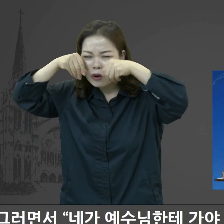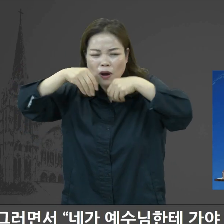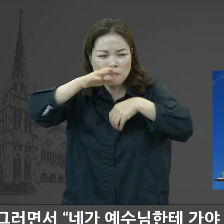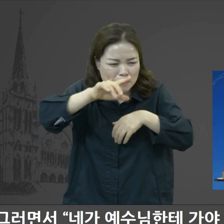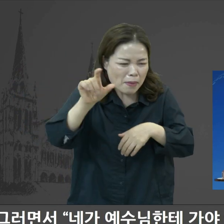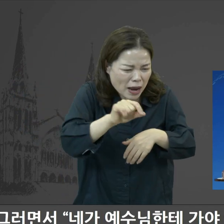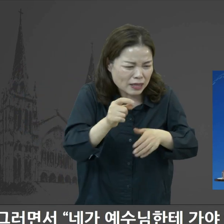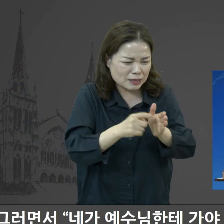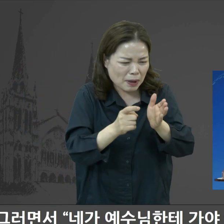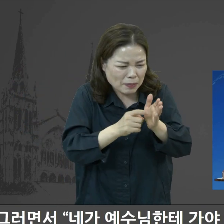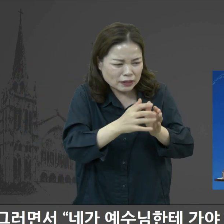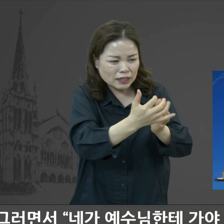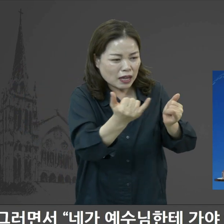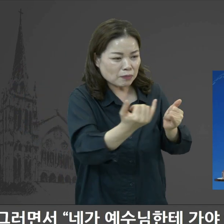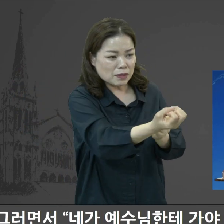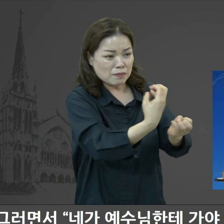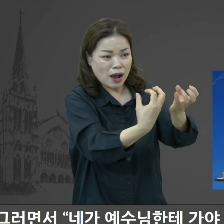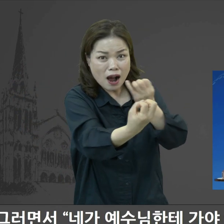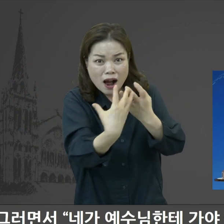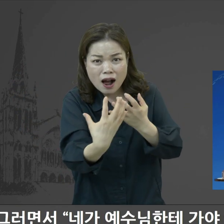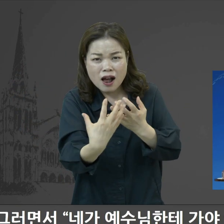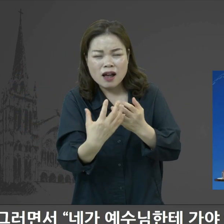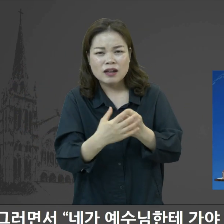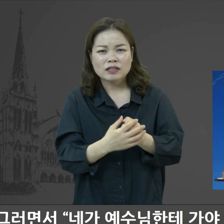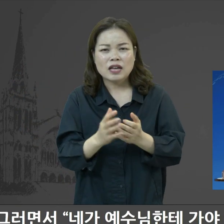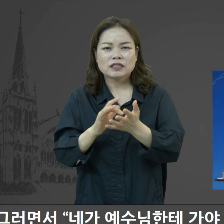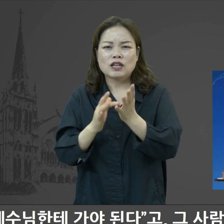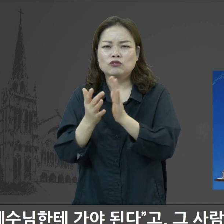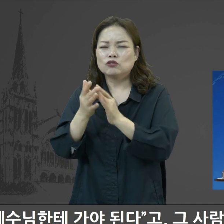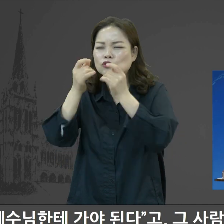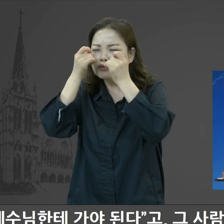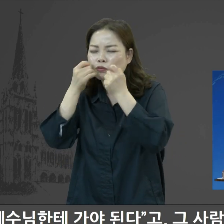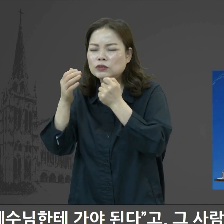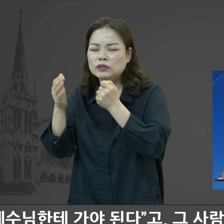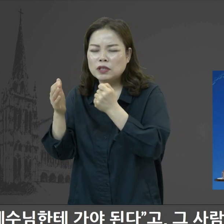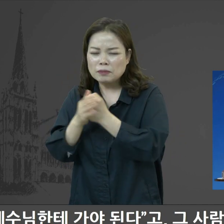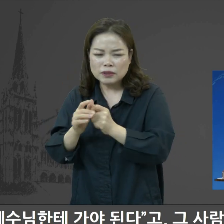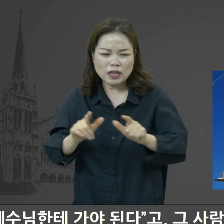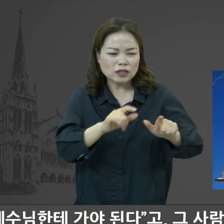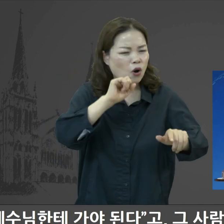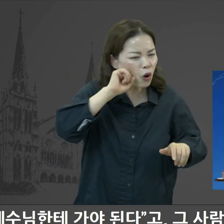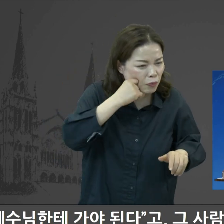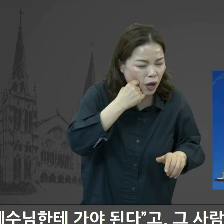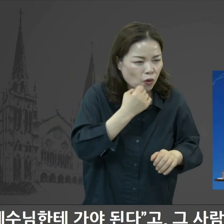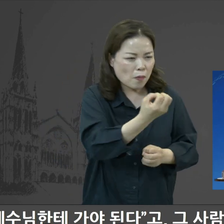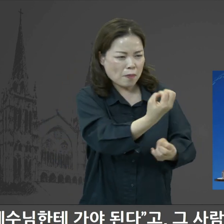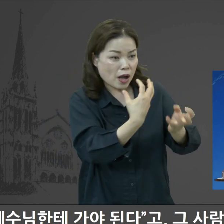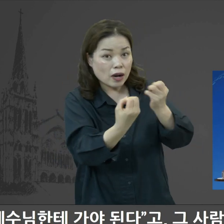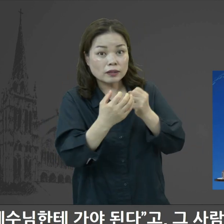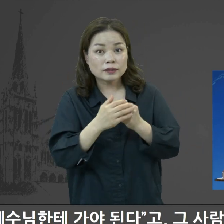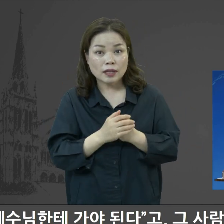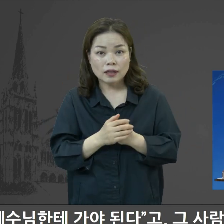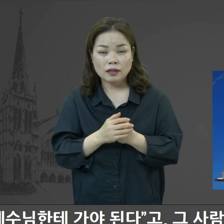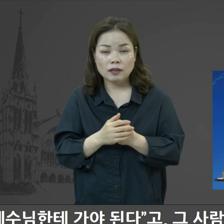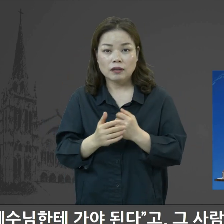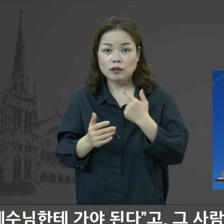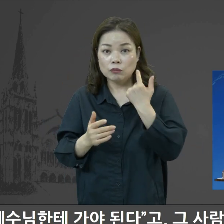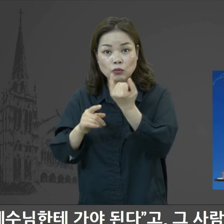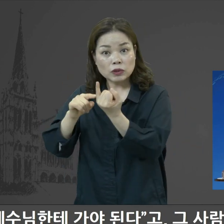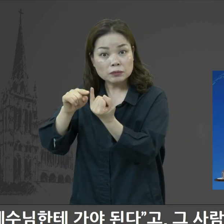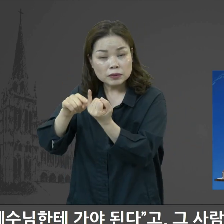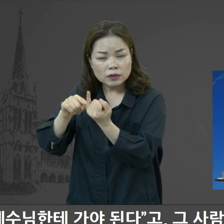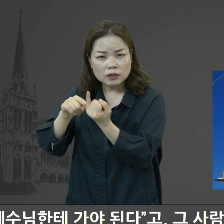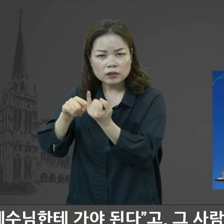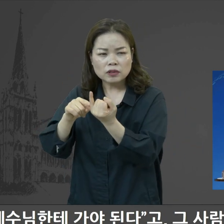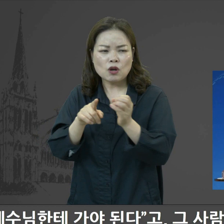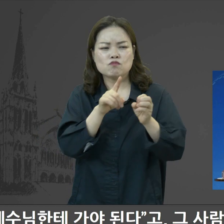된다고 그 막 사람들이 막 예수님 눈물 때문에 못 산다고 막 저한테 막 아우성을 치는데, 저는 우리